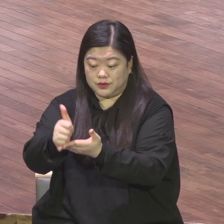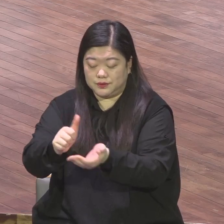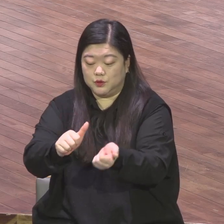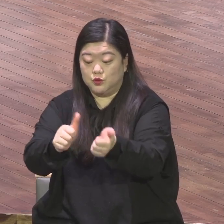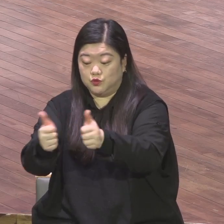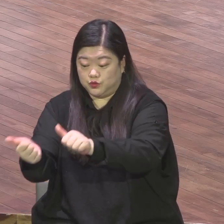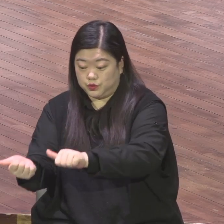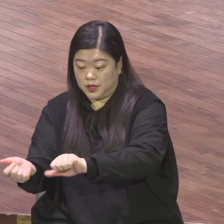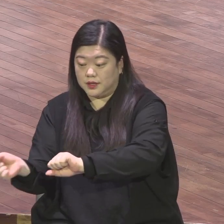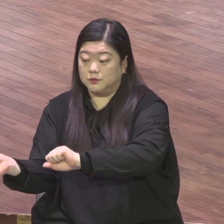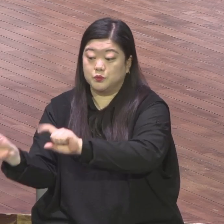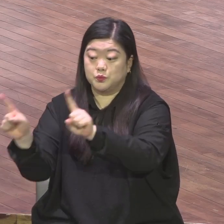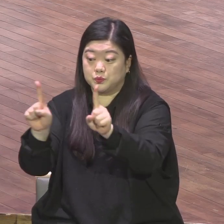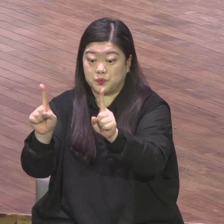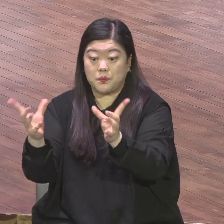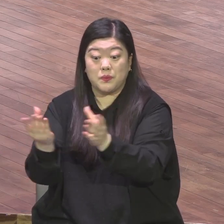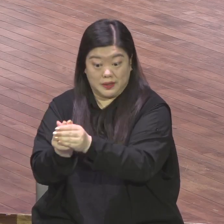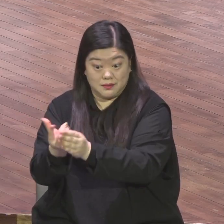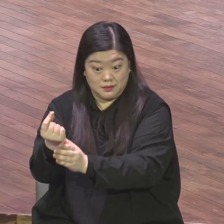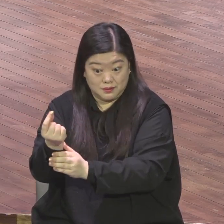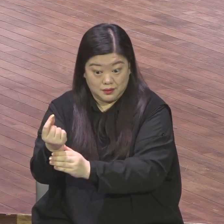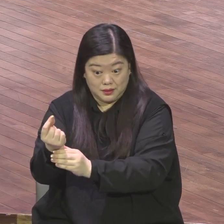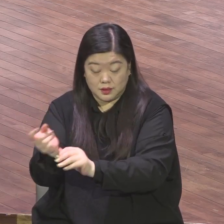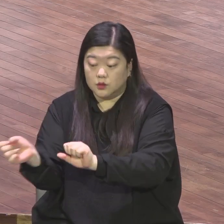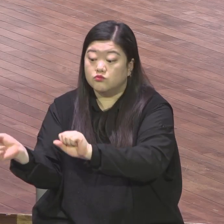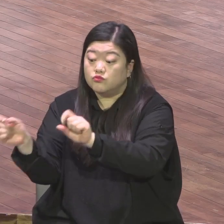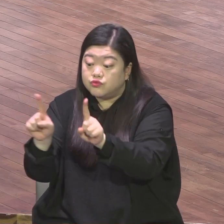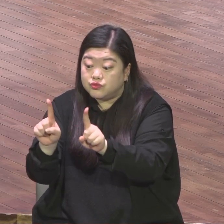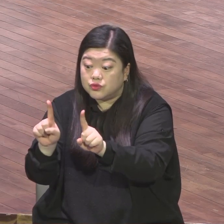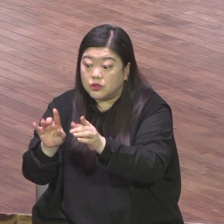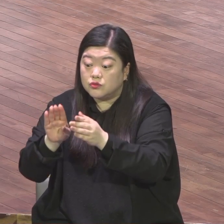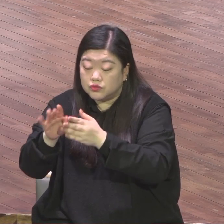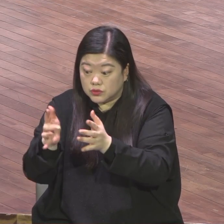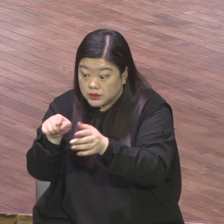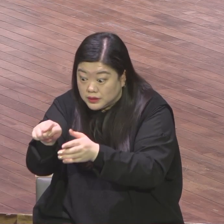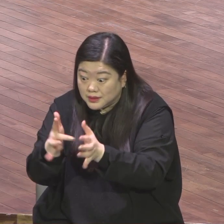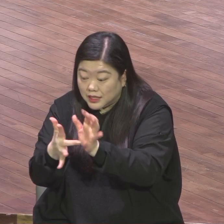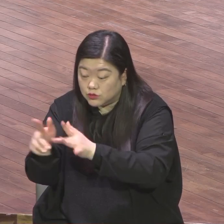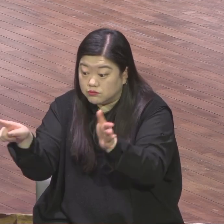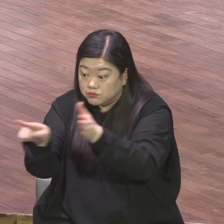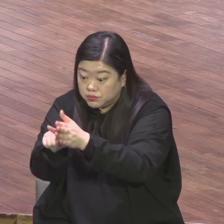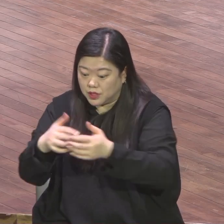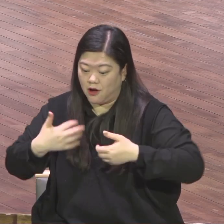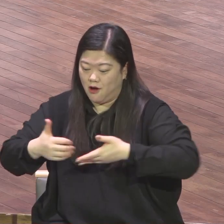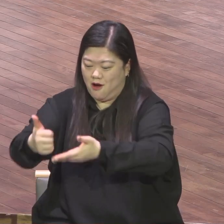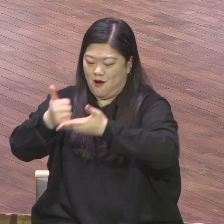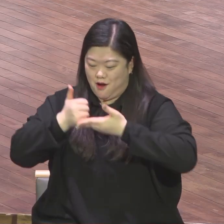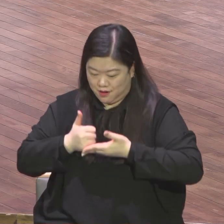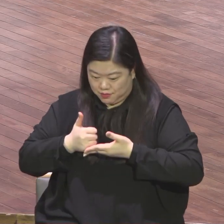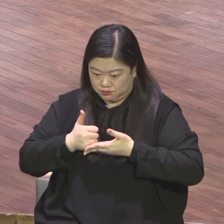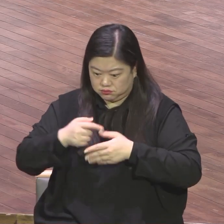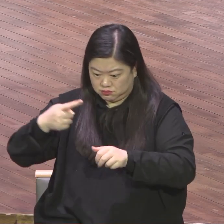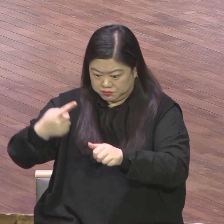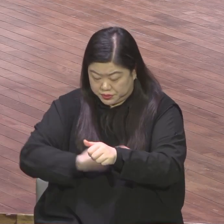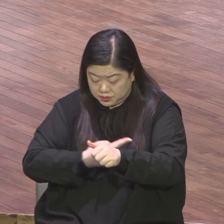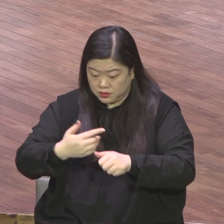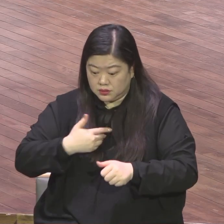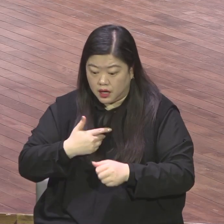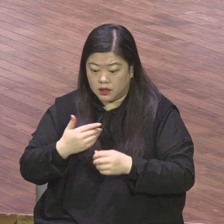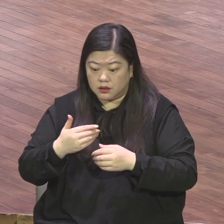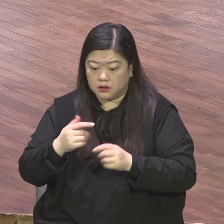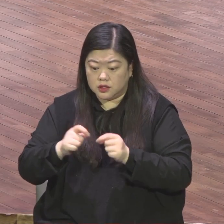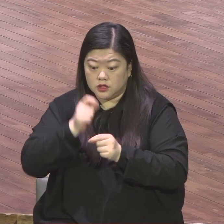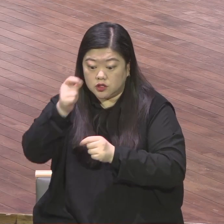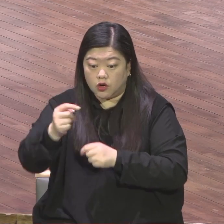이 부활이란 말은 우리의 영생을 주셨다는 거예요. 예수님 부활할 필요도 없어요. 하나님 무슨 죽었다 부활하고 그럽니까? 우리가 죽을